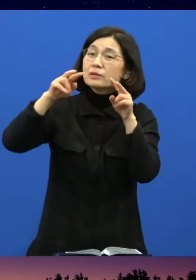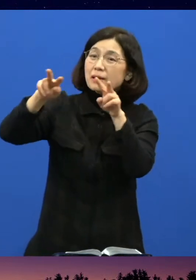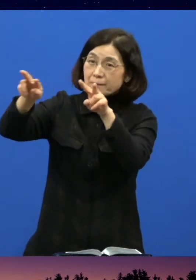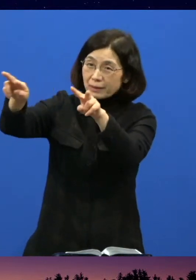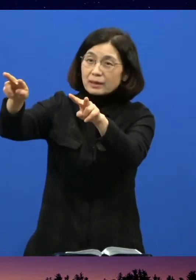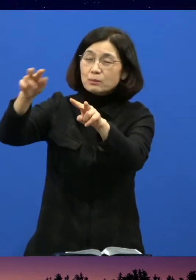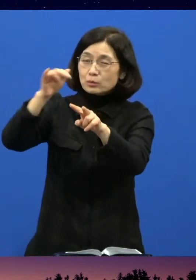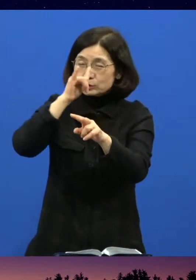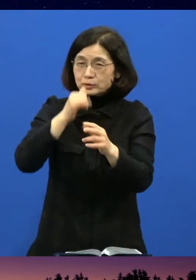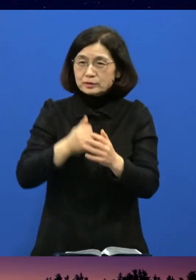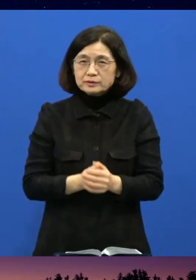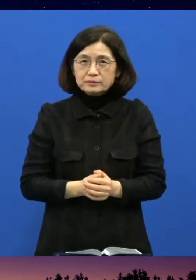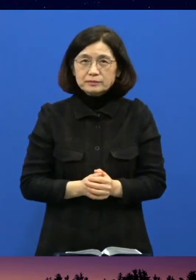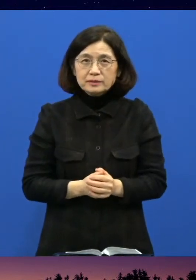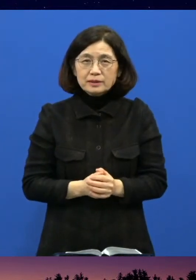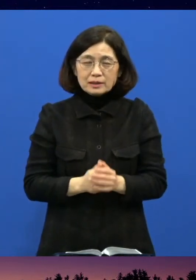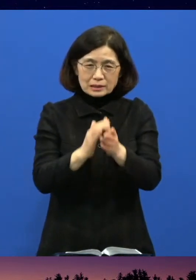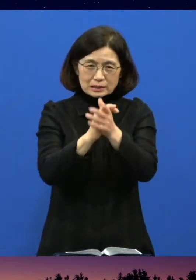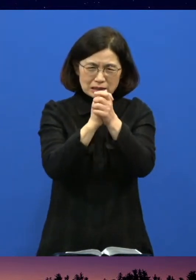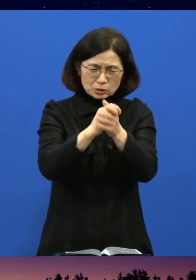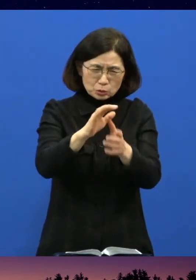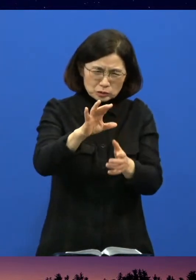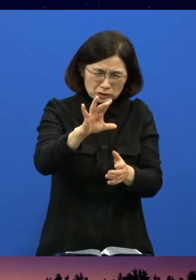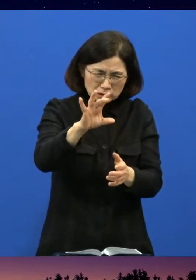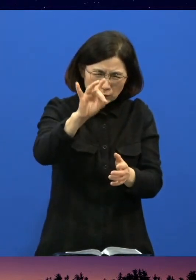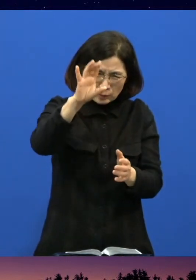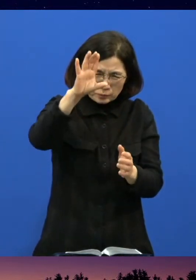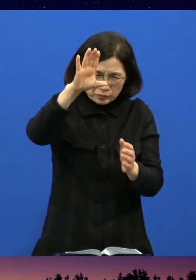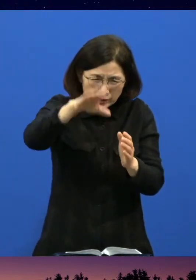그러니까 여러분, 기도의 초기 단계는 항상 산만해요.